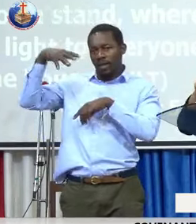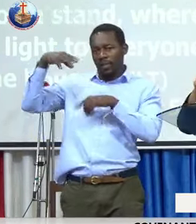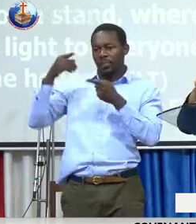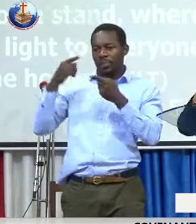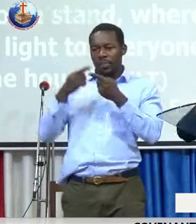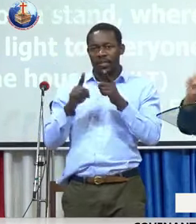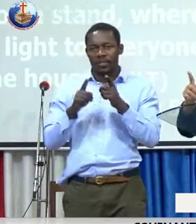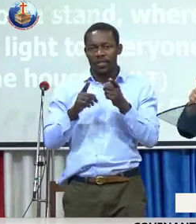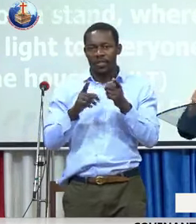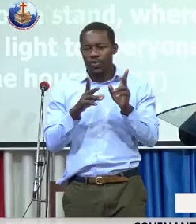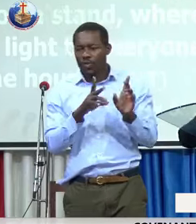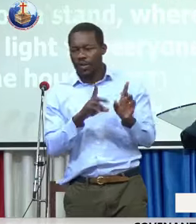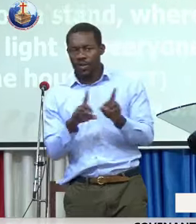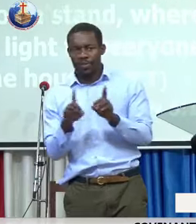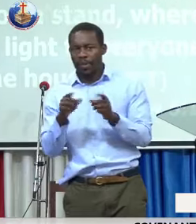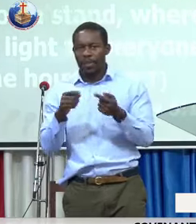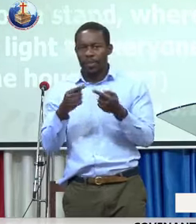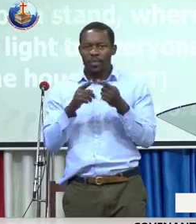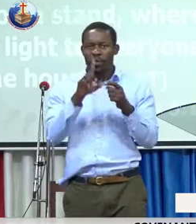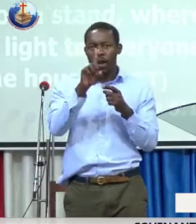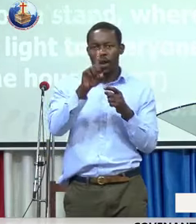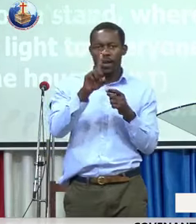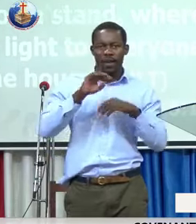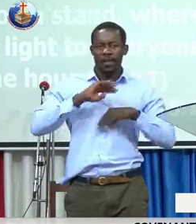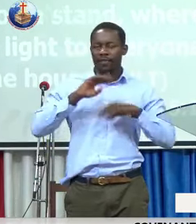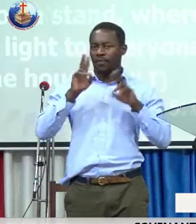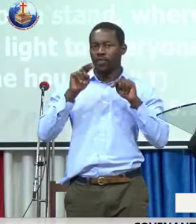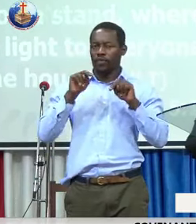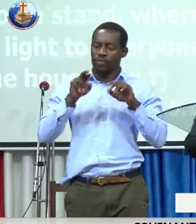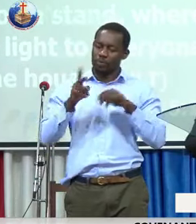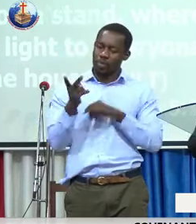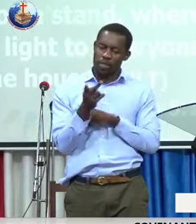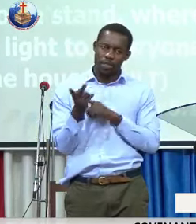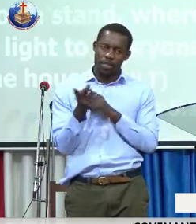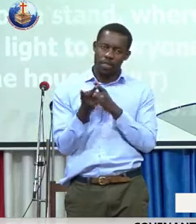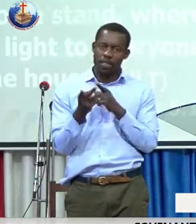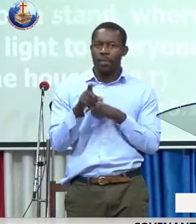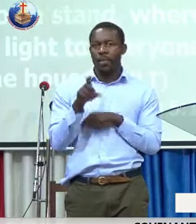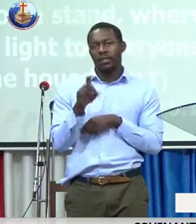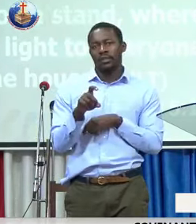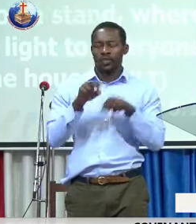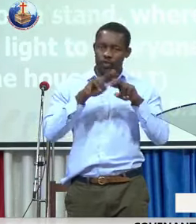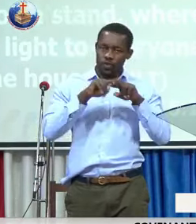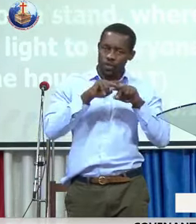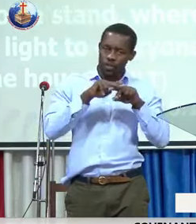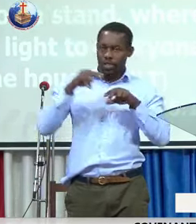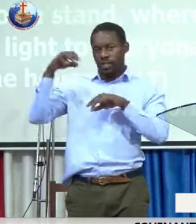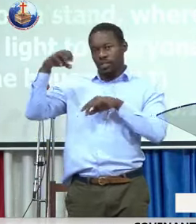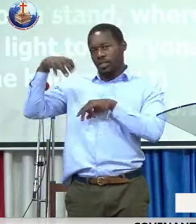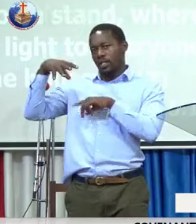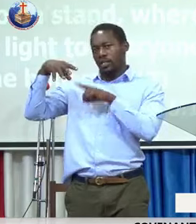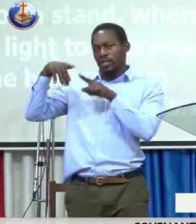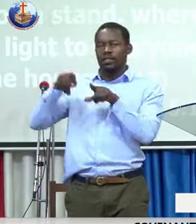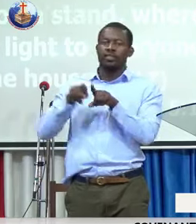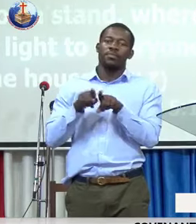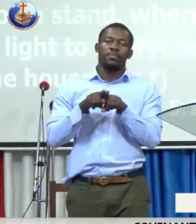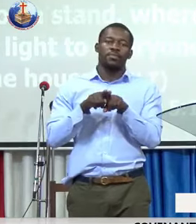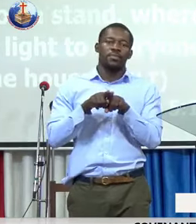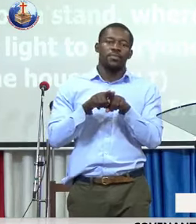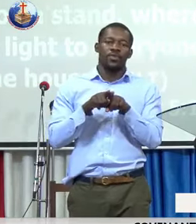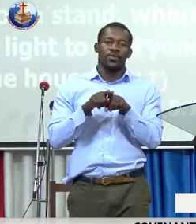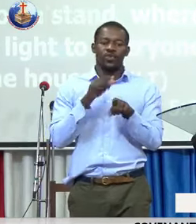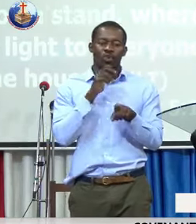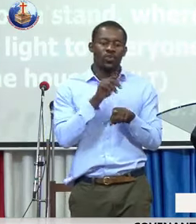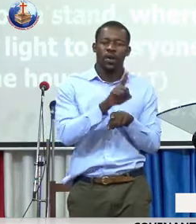as salt or doing as light. Kumaanisha kwamba tunafaa kuwa chumvi, tunafaa kuwa nuru na sio tu kufanya kama chumvi na sio tu kufanya